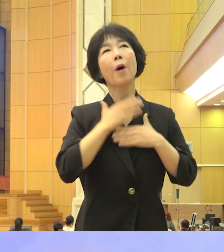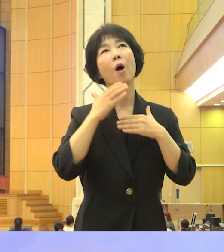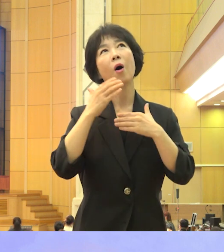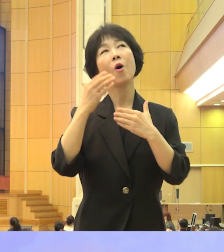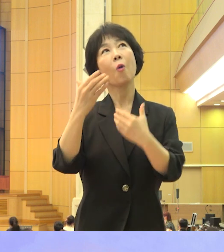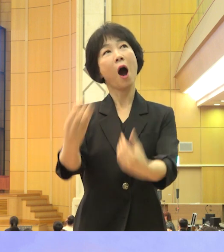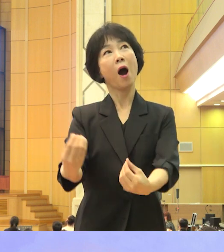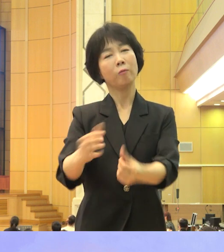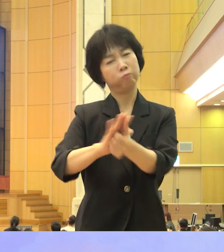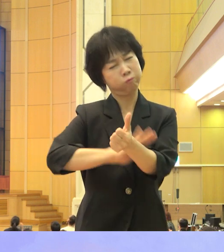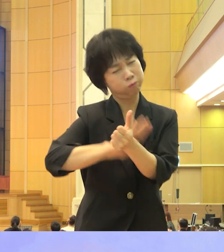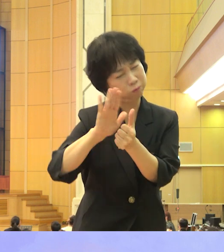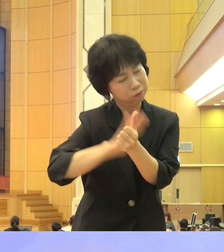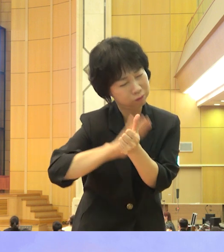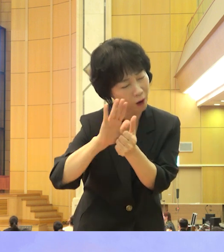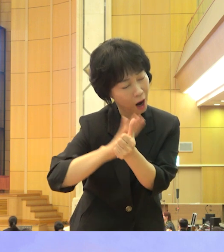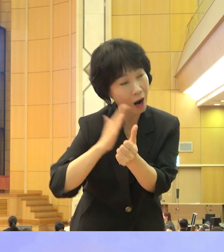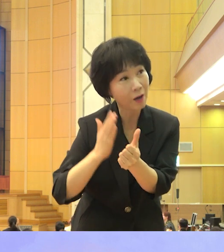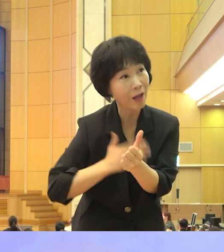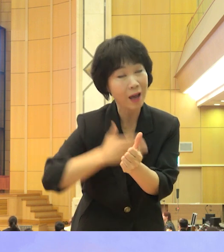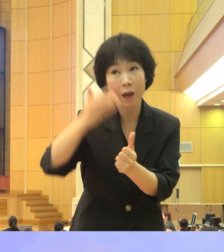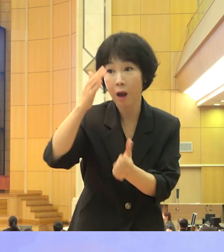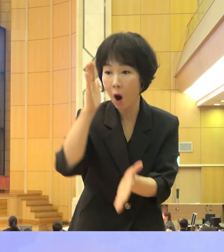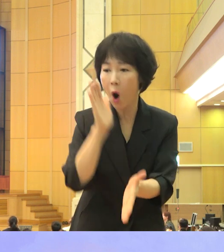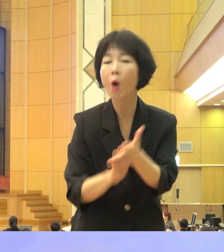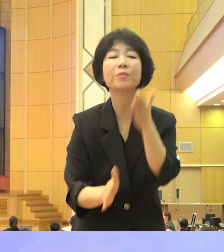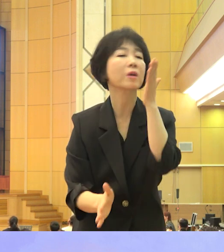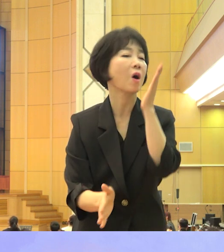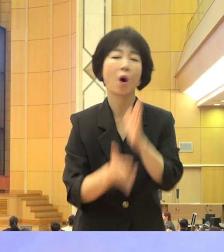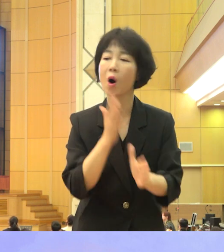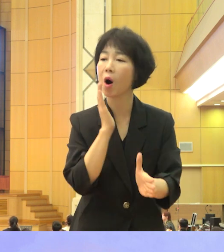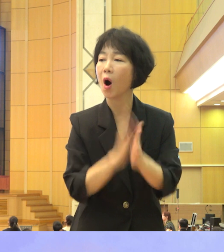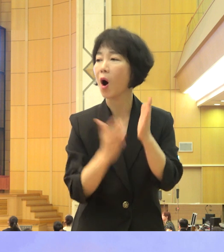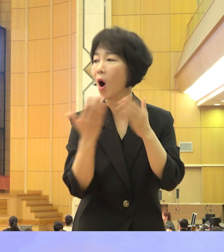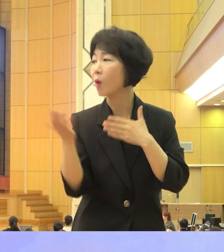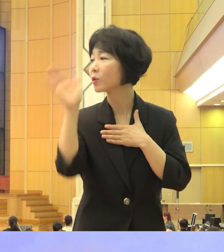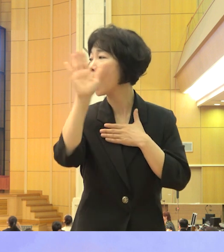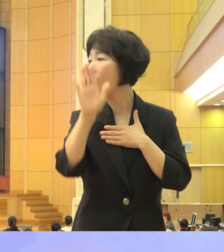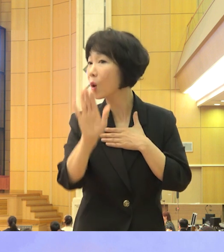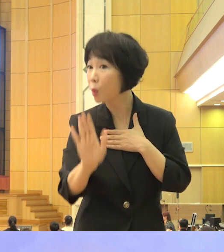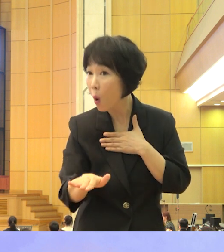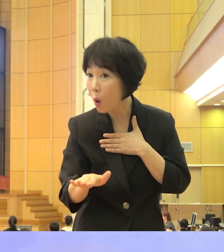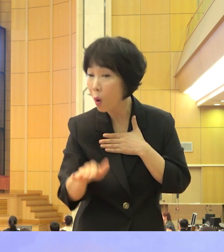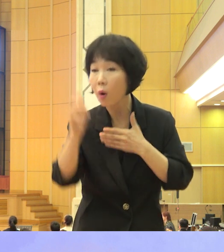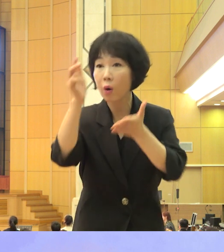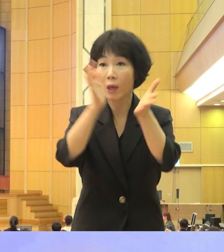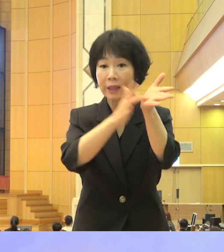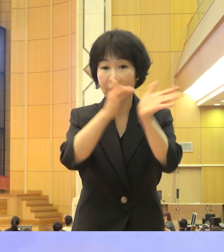세상 평안과 위로 내게 없어도 예수